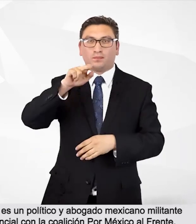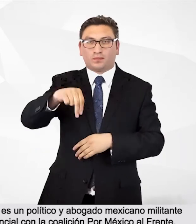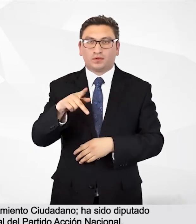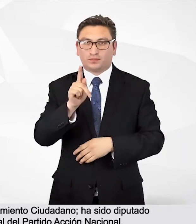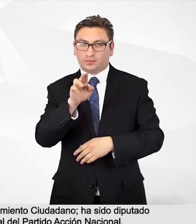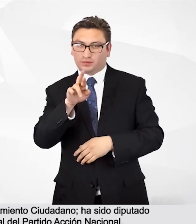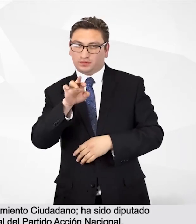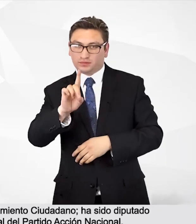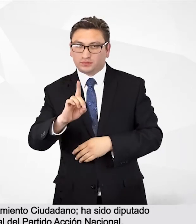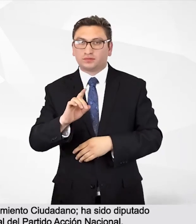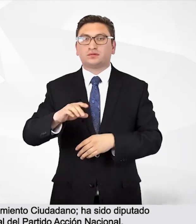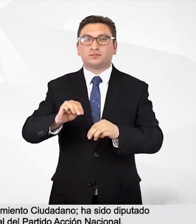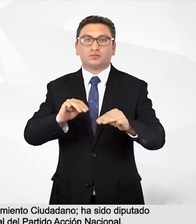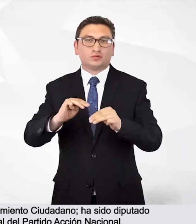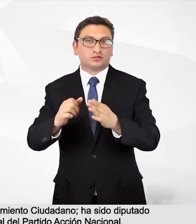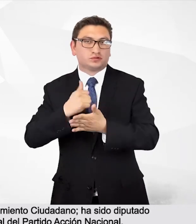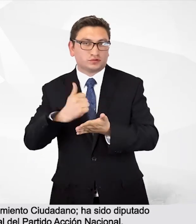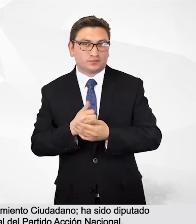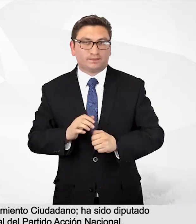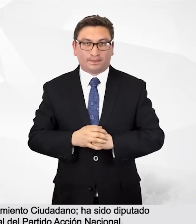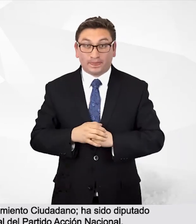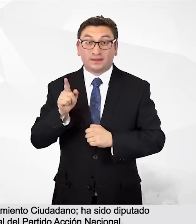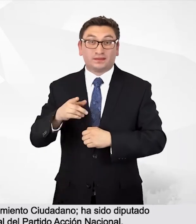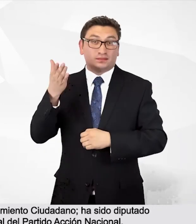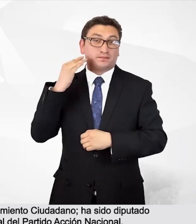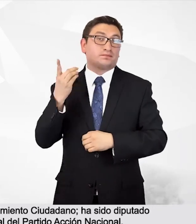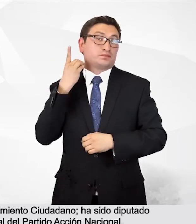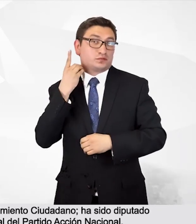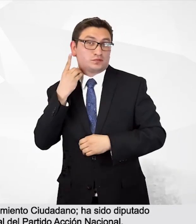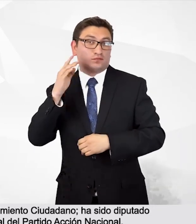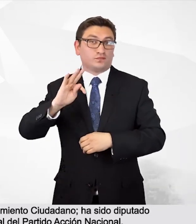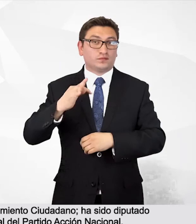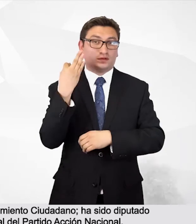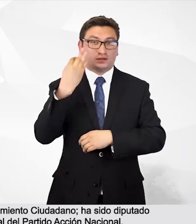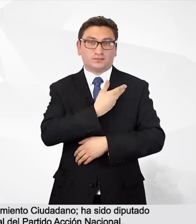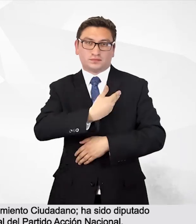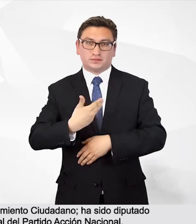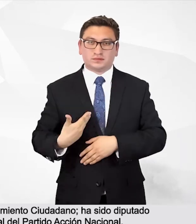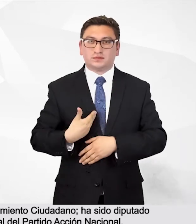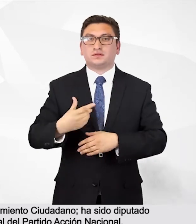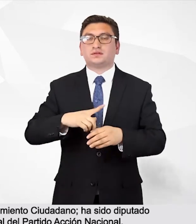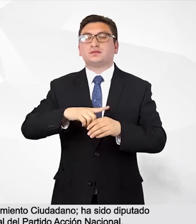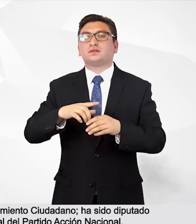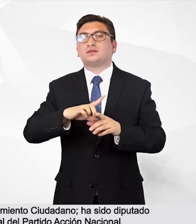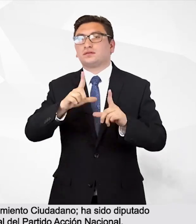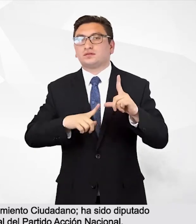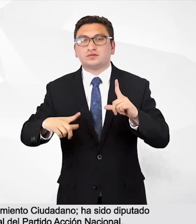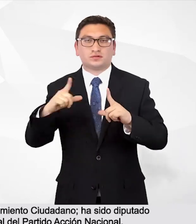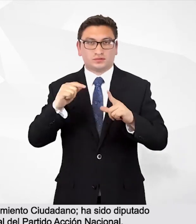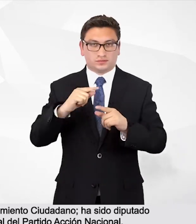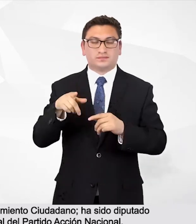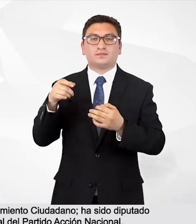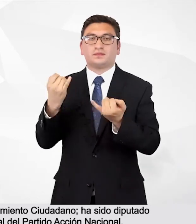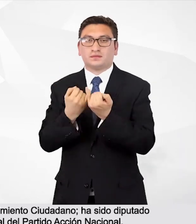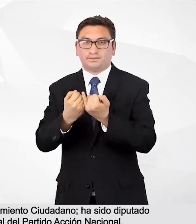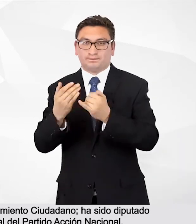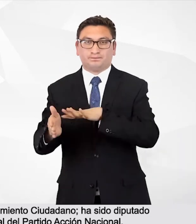conformada por PAN, PRD y Movimiento Ciudadano. Ha sido diputado federal y presidente nacional del Partido Acción